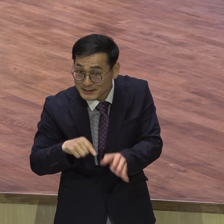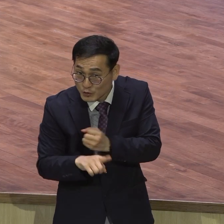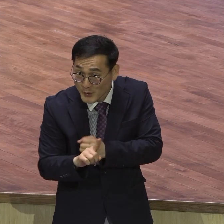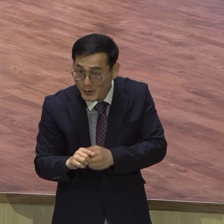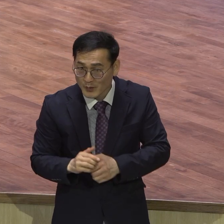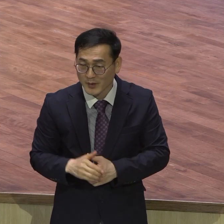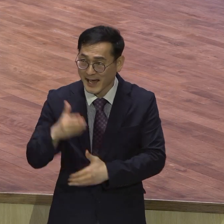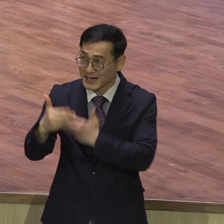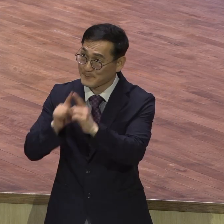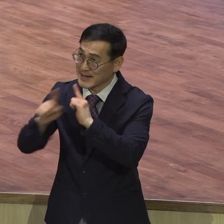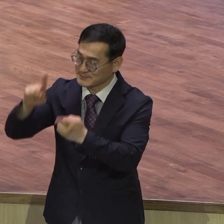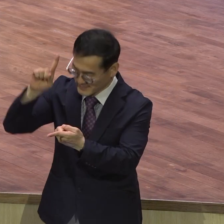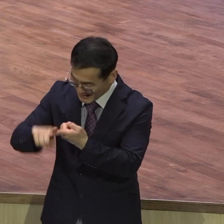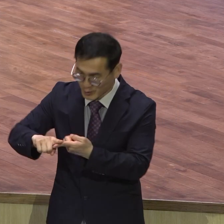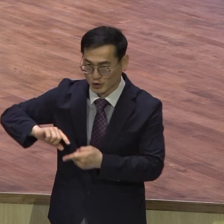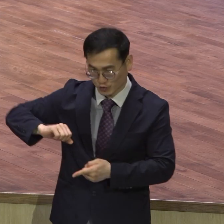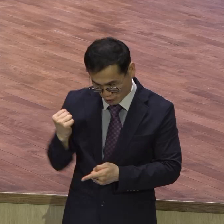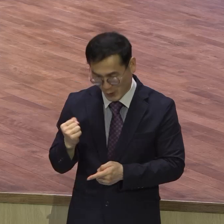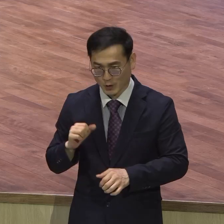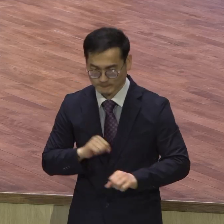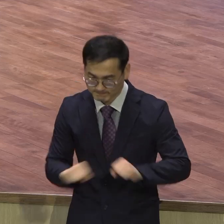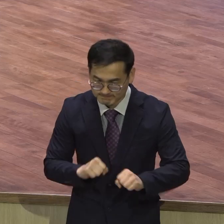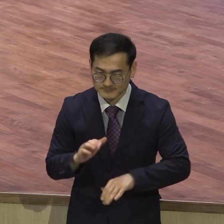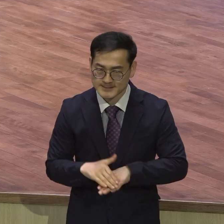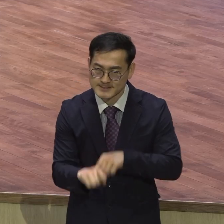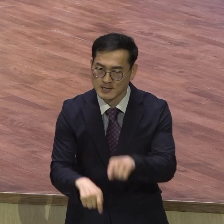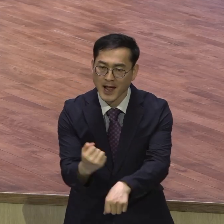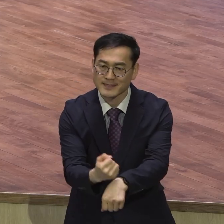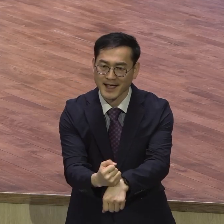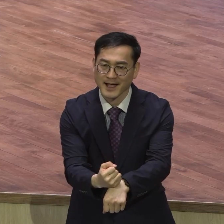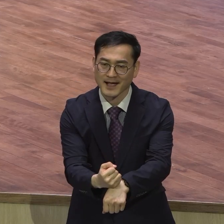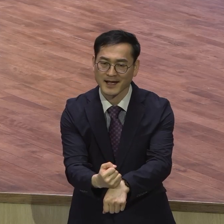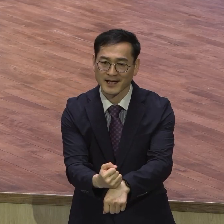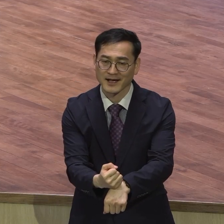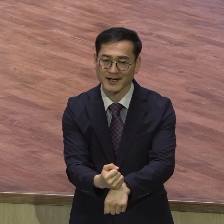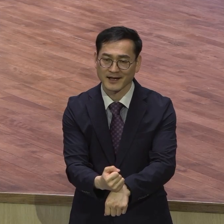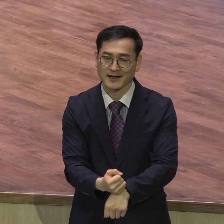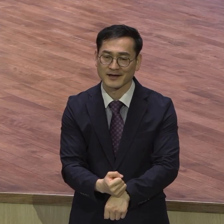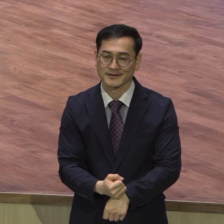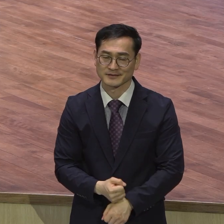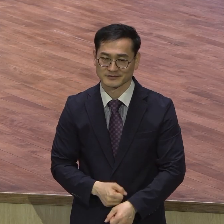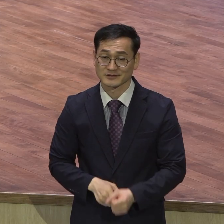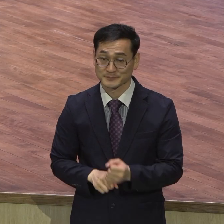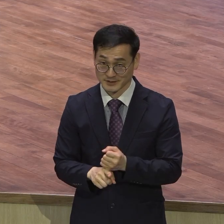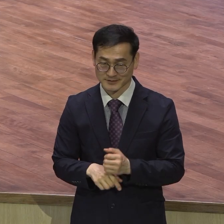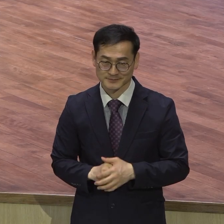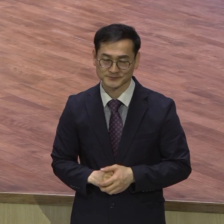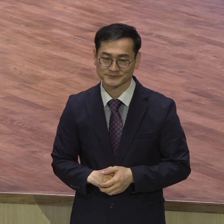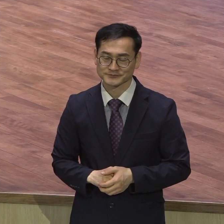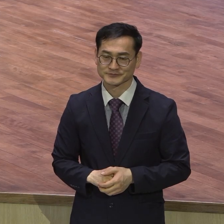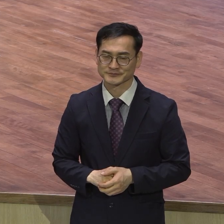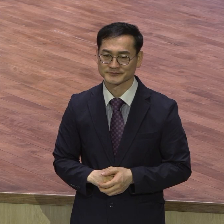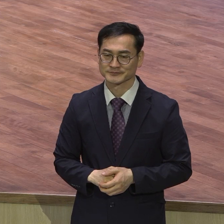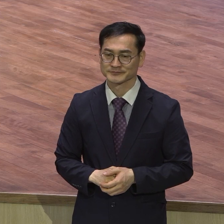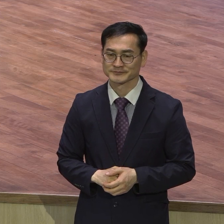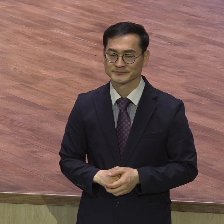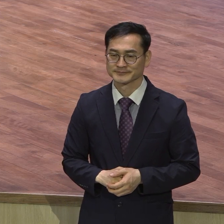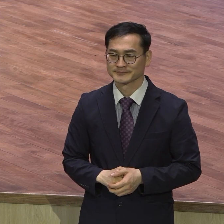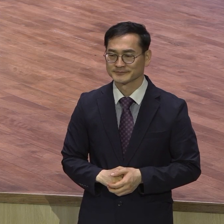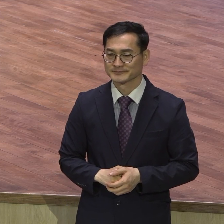그대로 순종하면서 미션을 감당해 나갔다는 영적 결단을 다지는 그러한 의미가